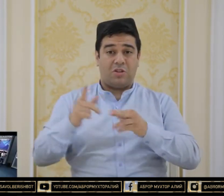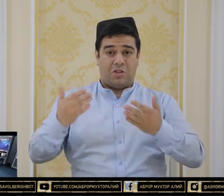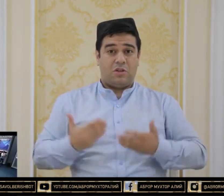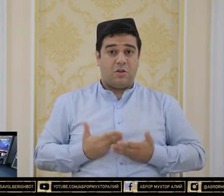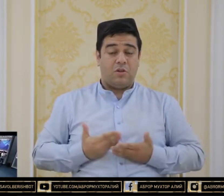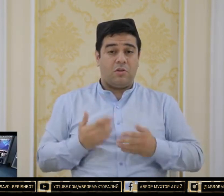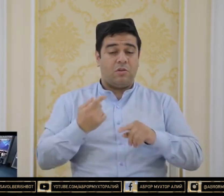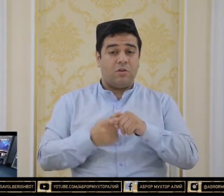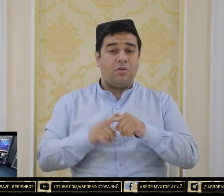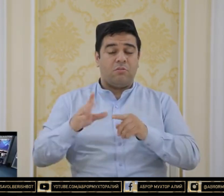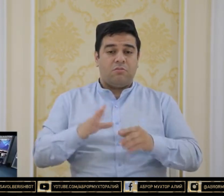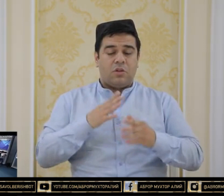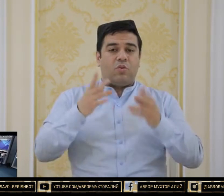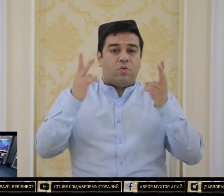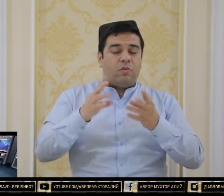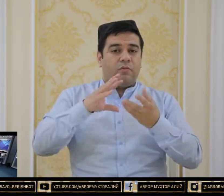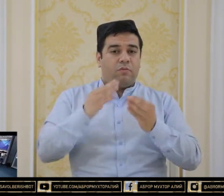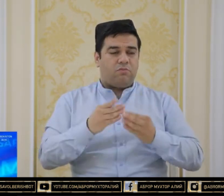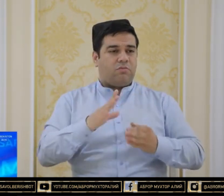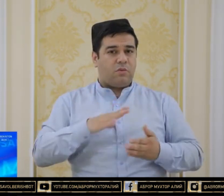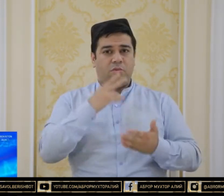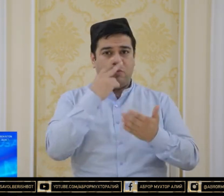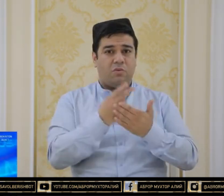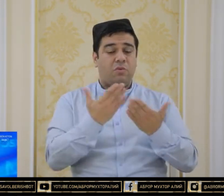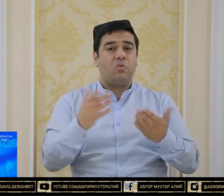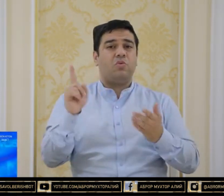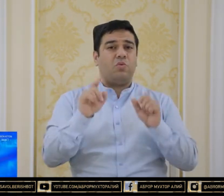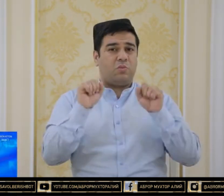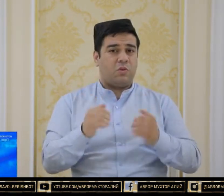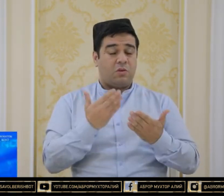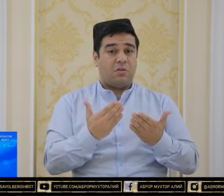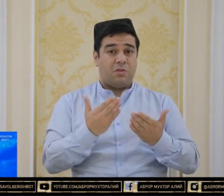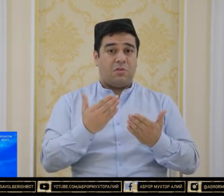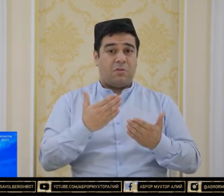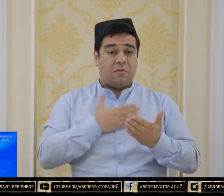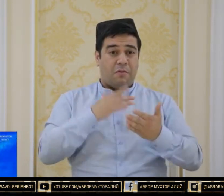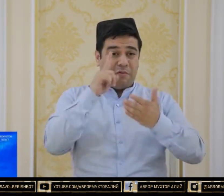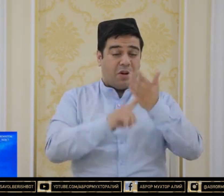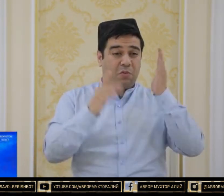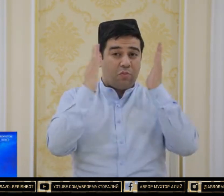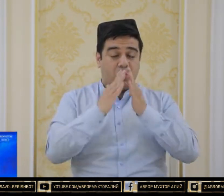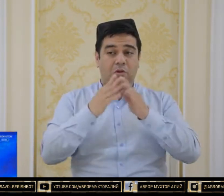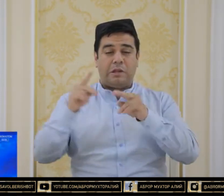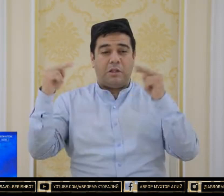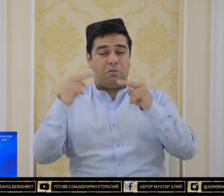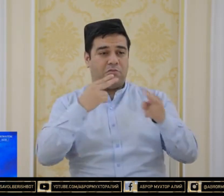şu geplerini, şu faciyelerini utkızgen kurduyuz mu? Biz bana bu türüp biz bir aile